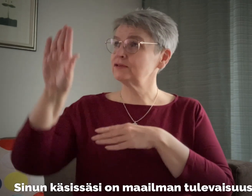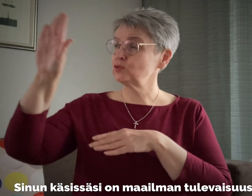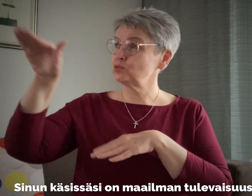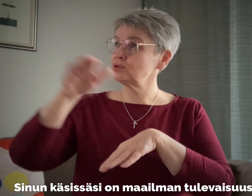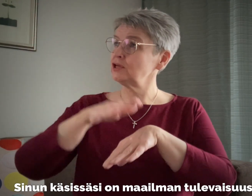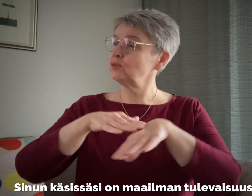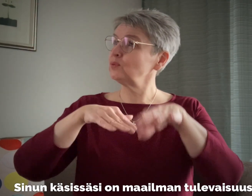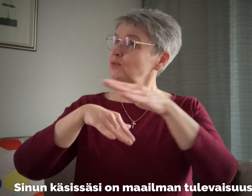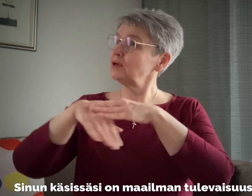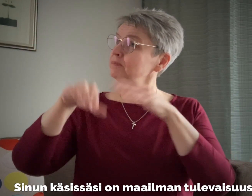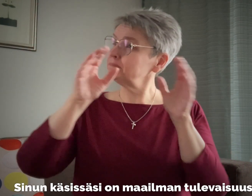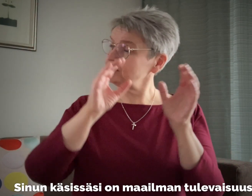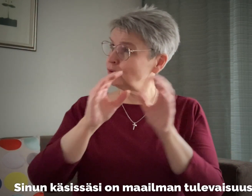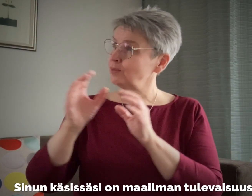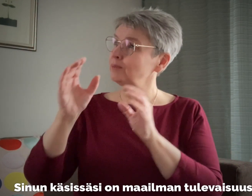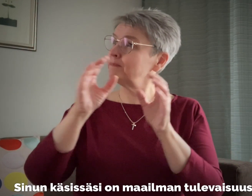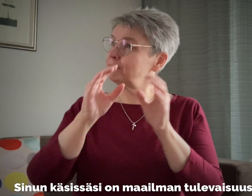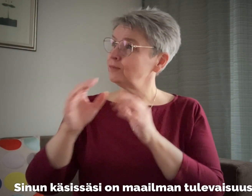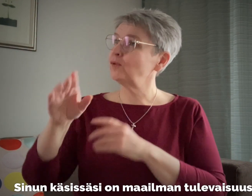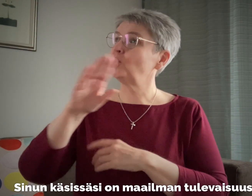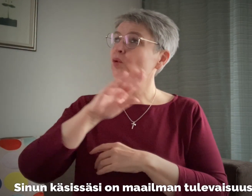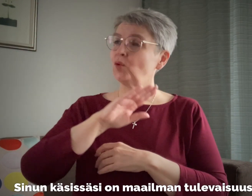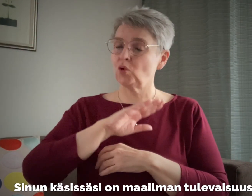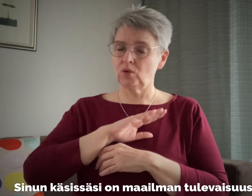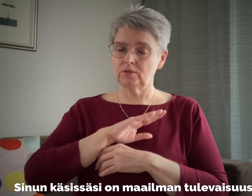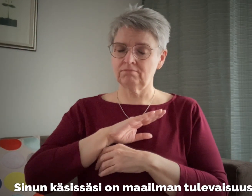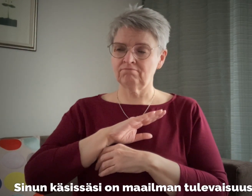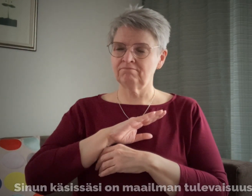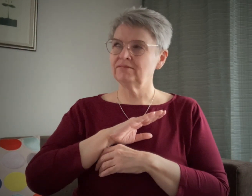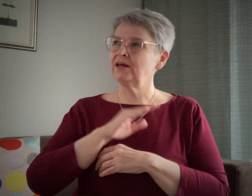Sinun käsissäsi on maailman tulevaisuus.